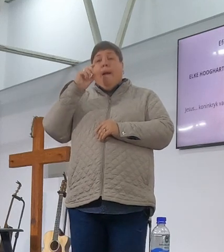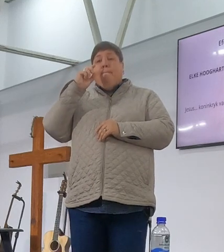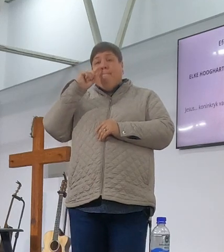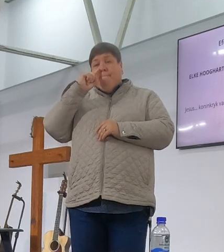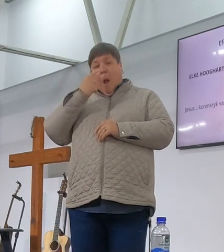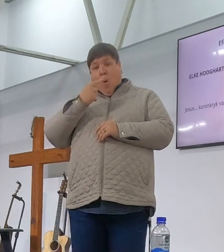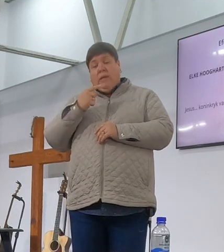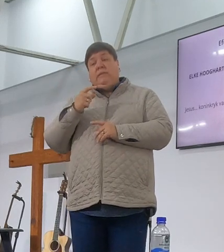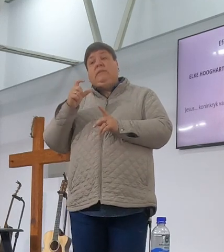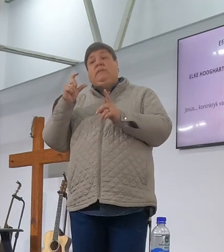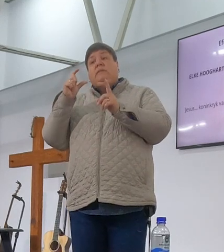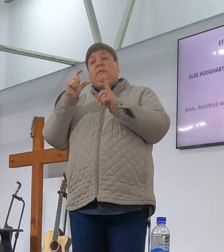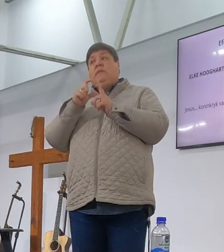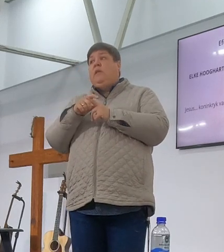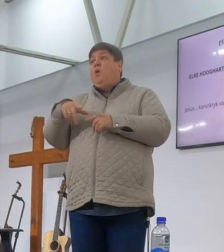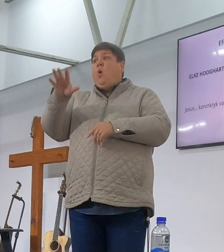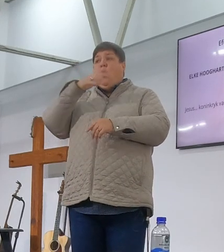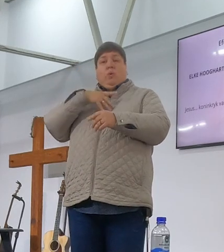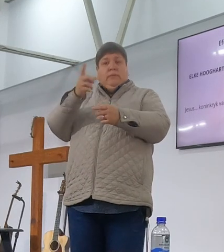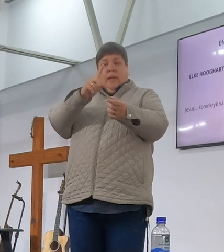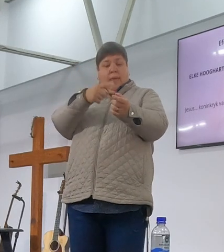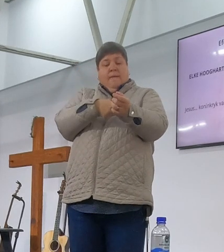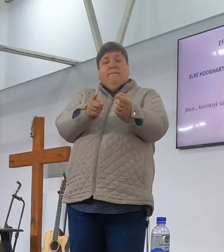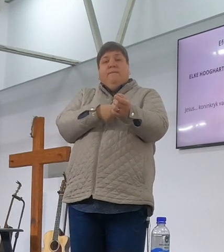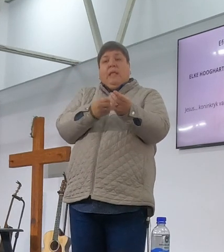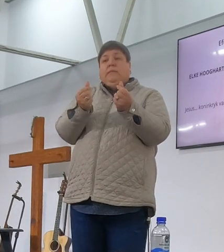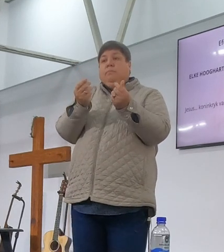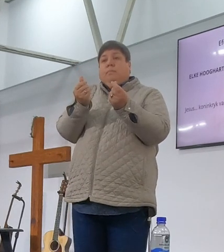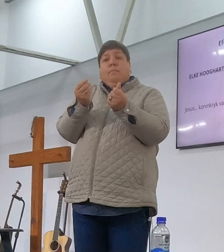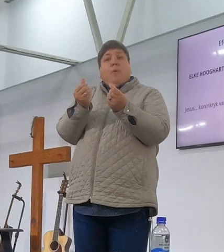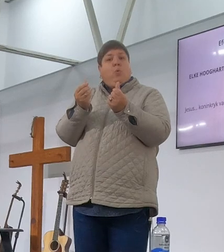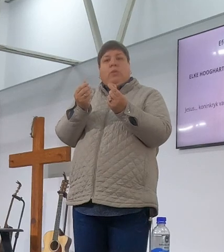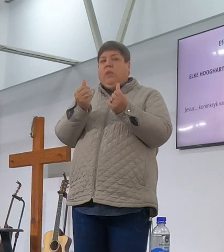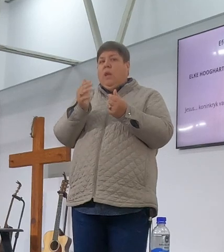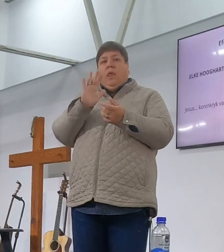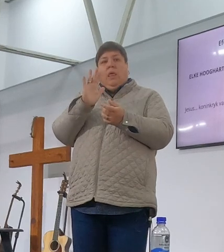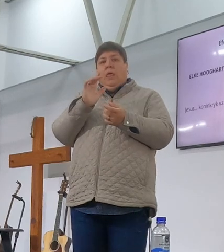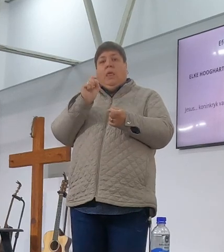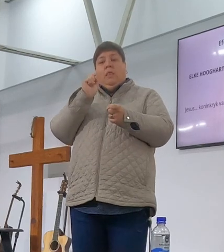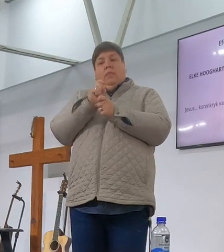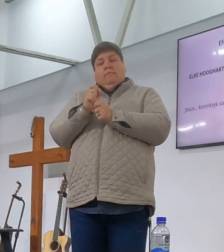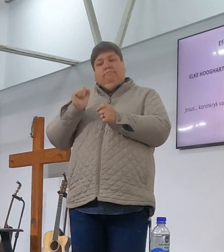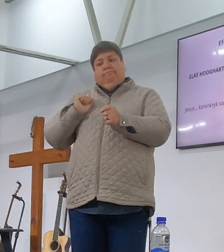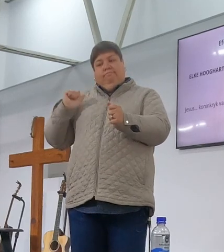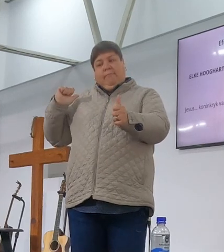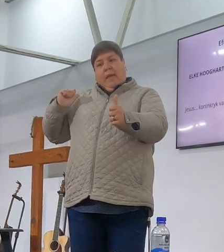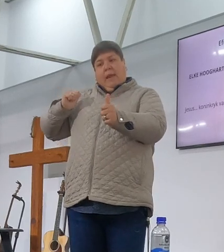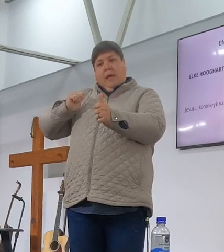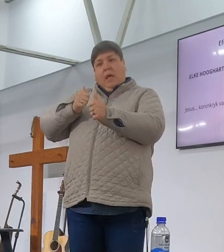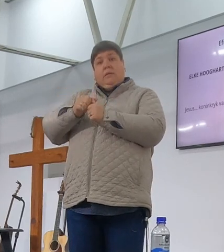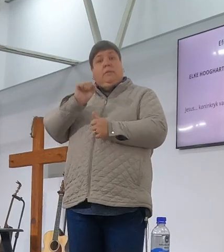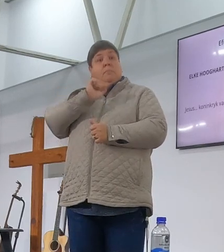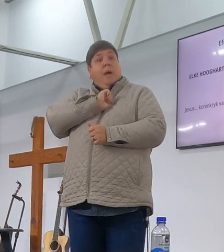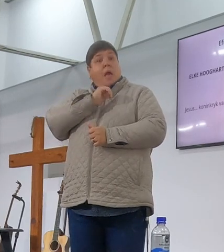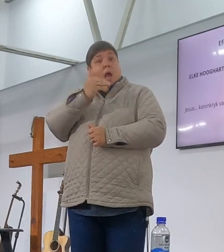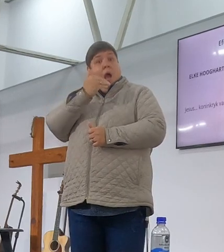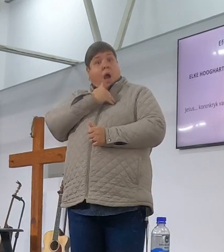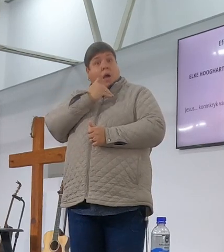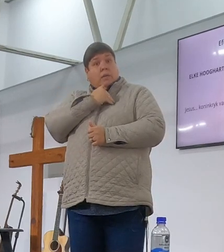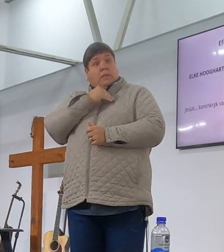ons stryd is nie teen vlees en bloed nie, maar dit is teen die redenasies en elke hooghartige